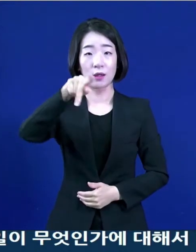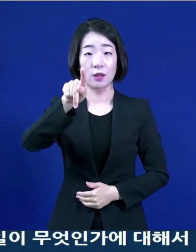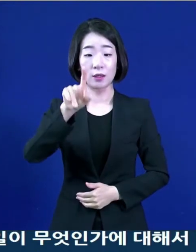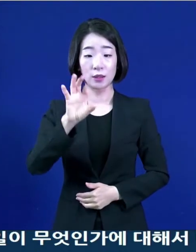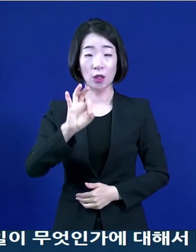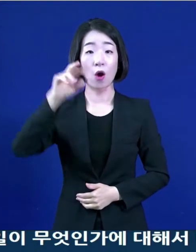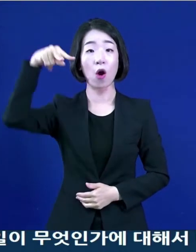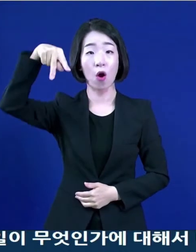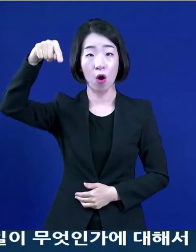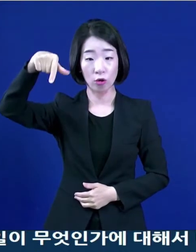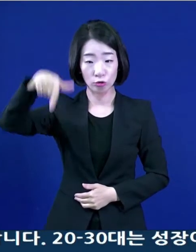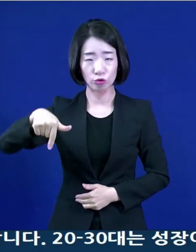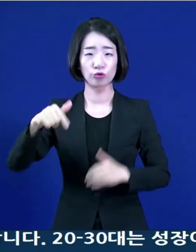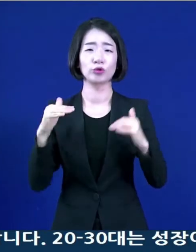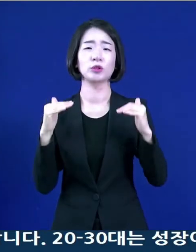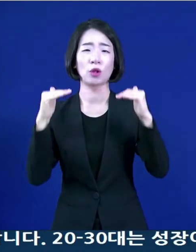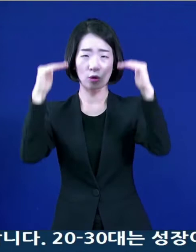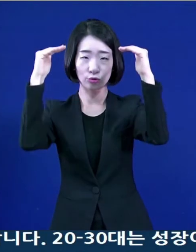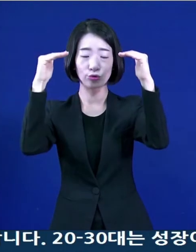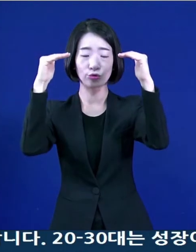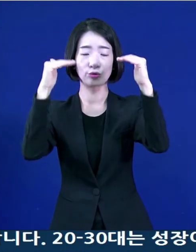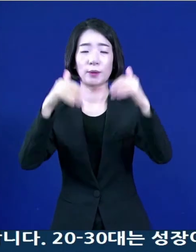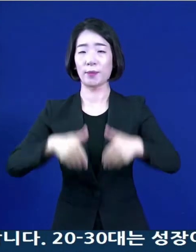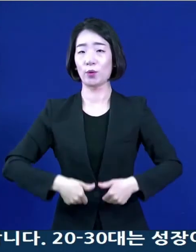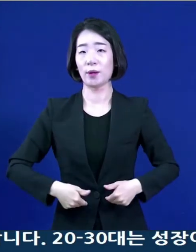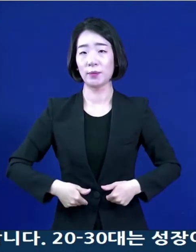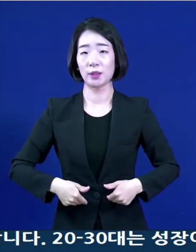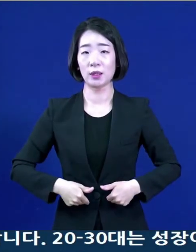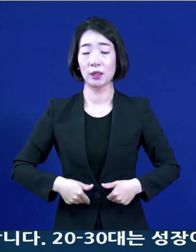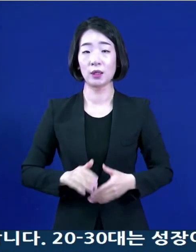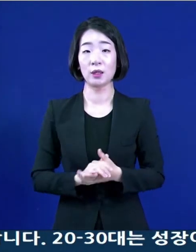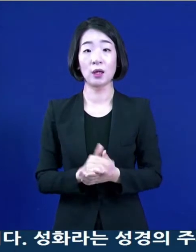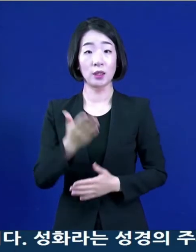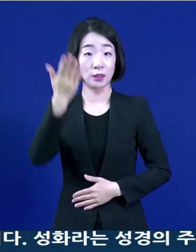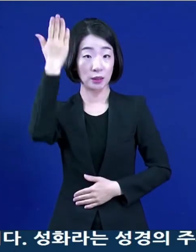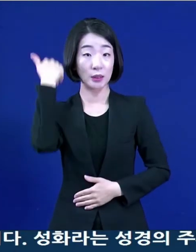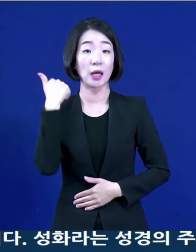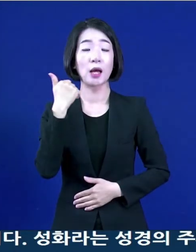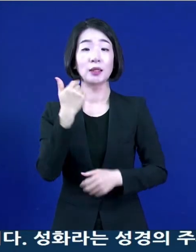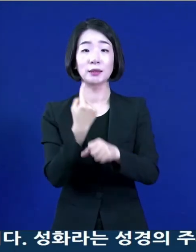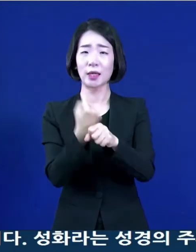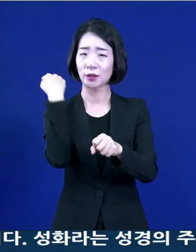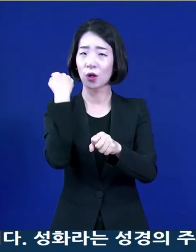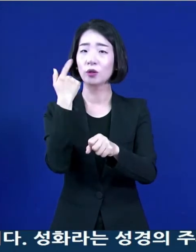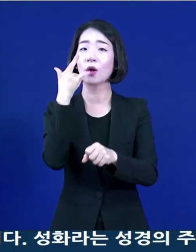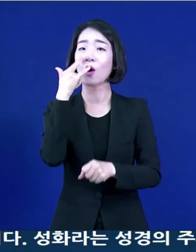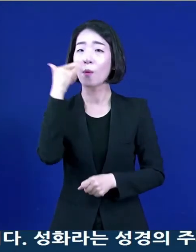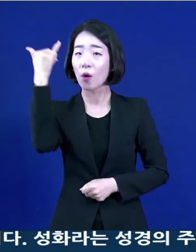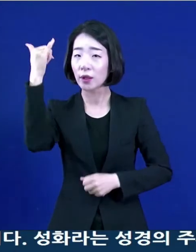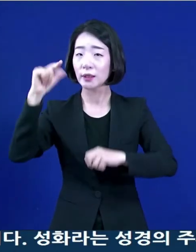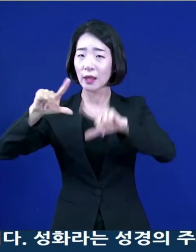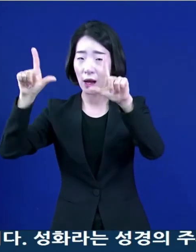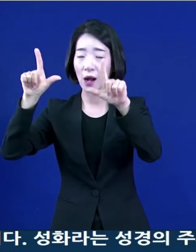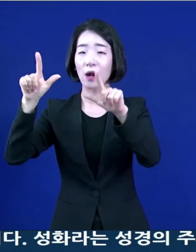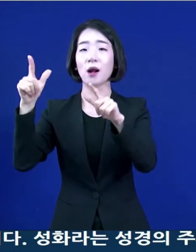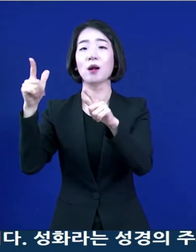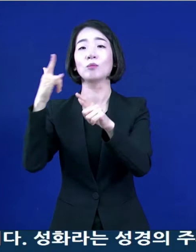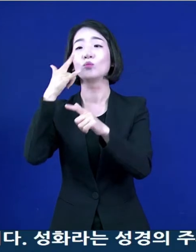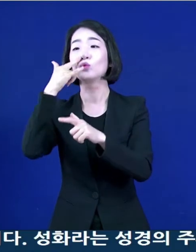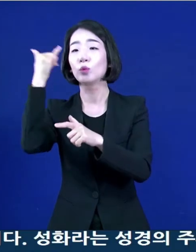절실한 성경의 가르침이 되는 겁니다. 지난년 어버이 주일 때에는 부모님을 어떻게 공경할